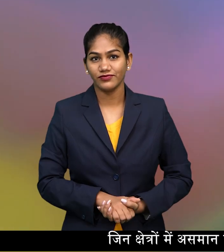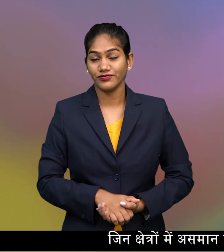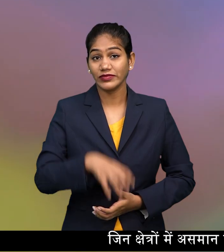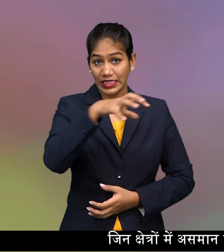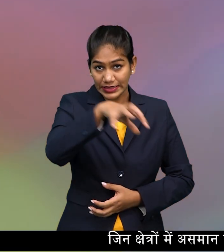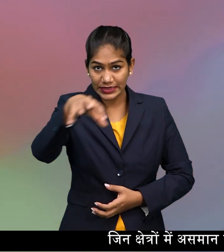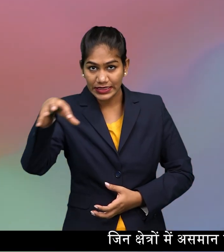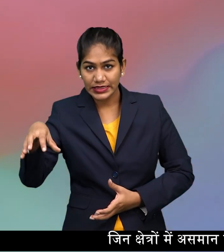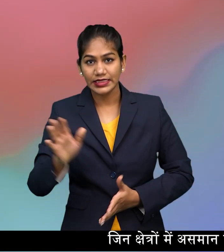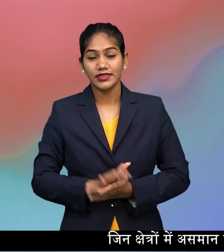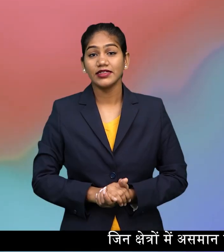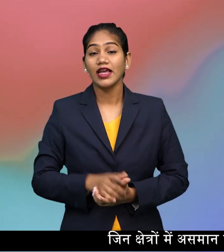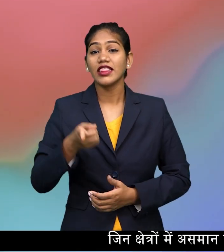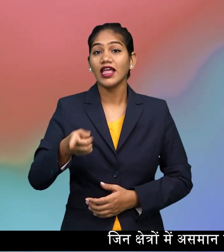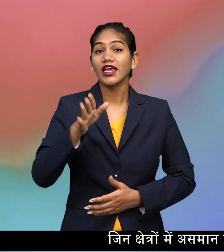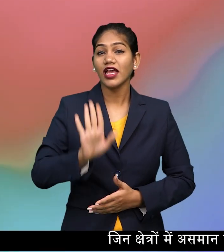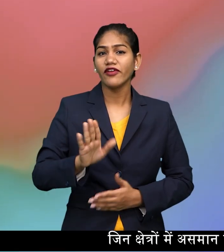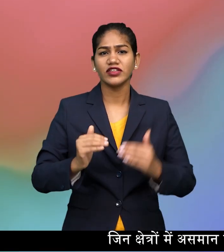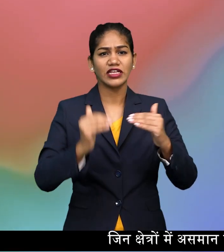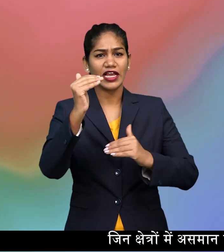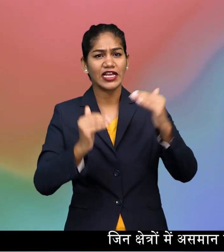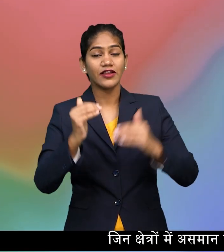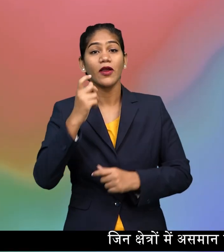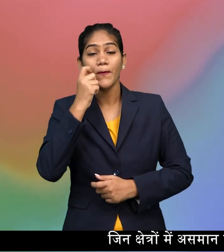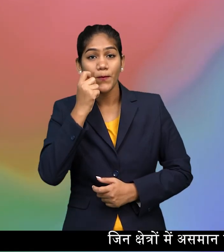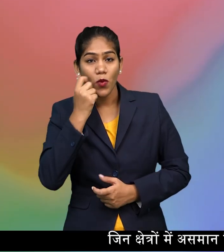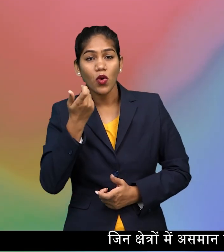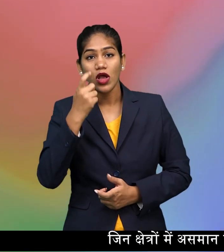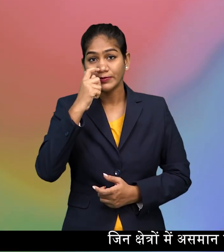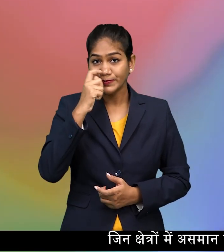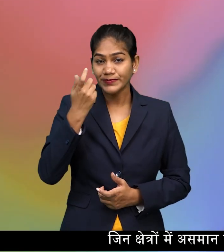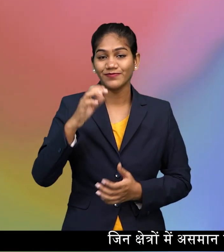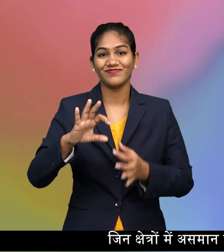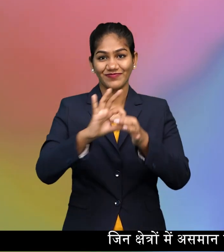जिन क्षेत्रों में असमान लिंग संबंध है, जो पुरुषों के पक्ष में है